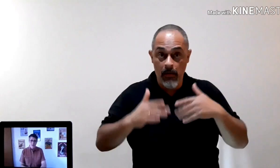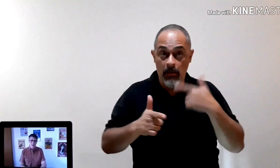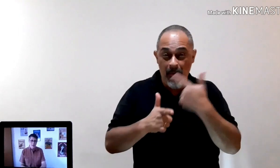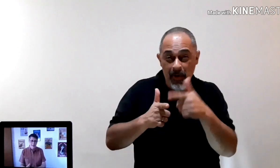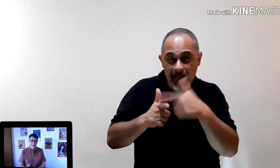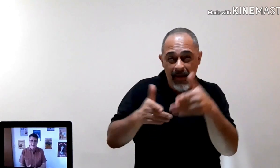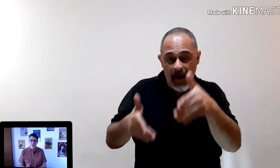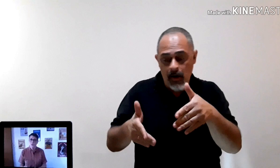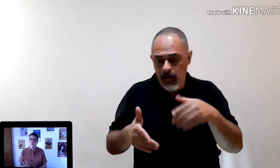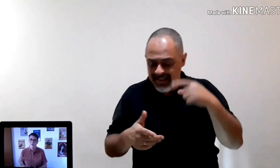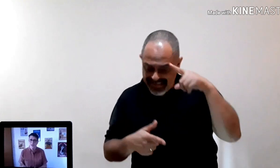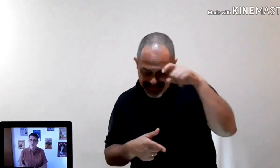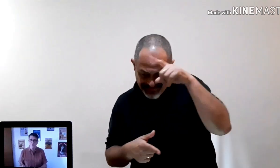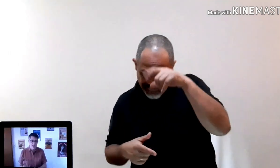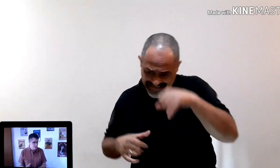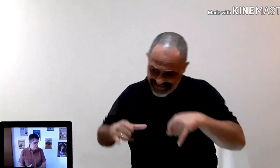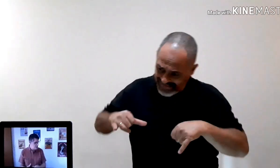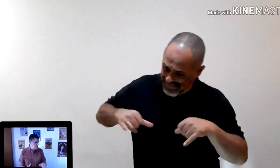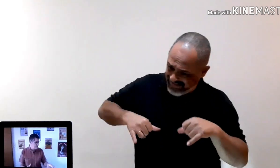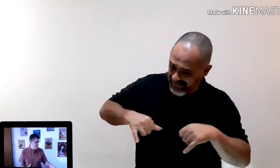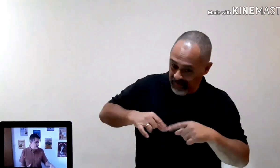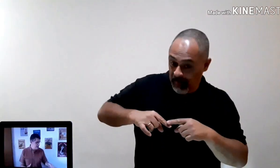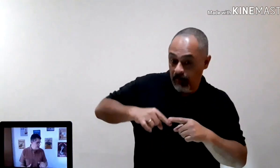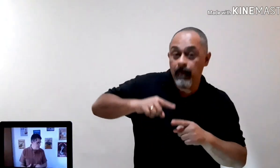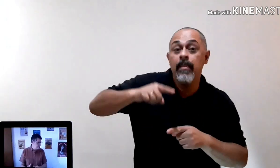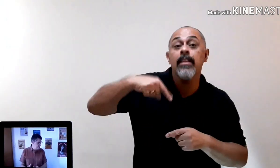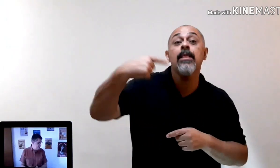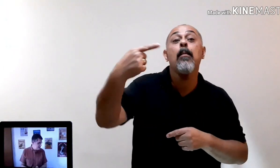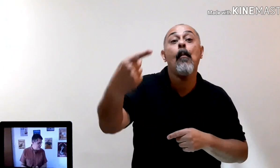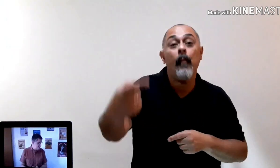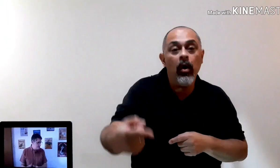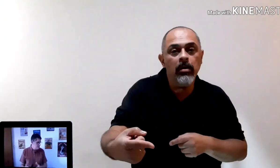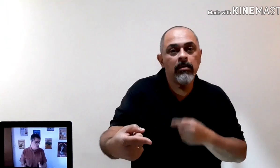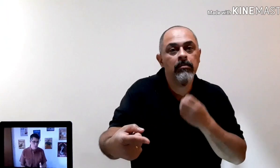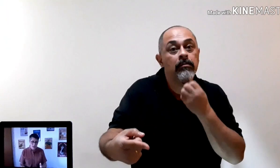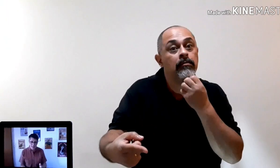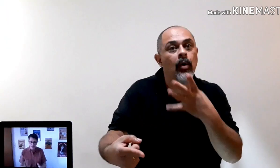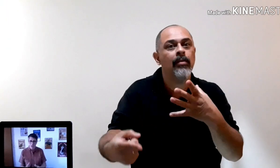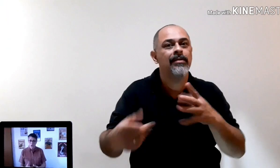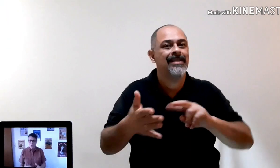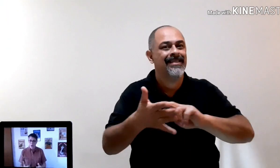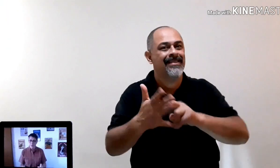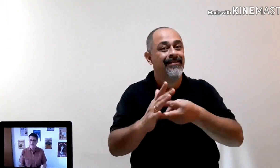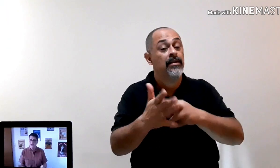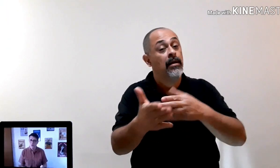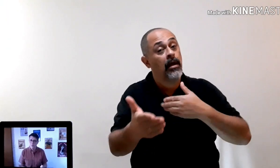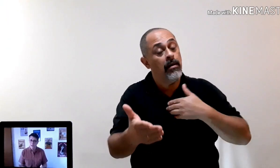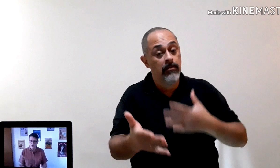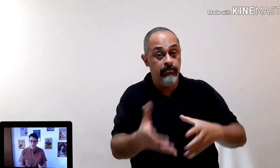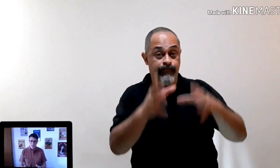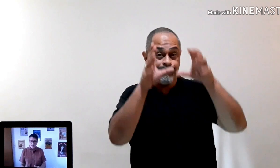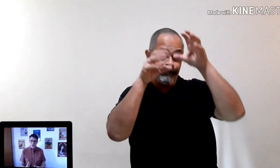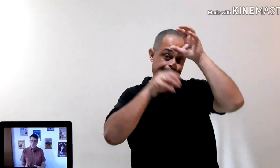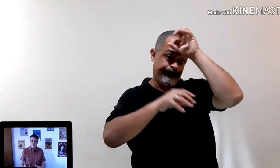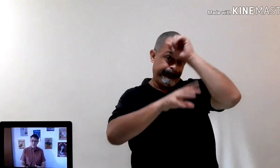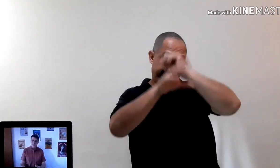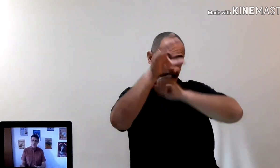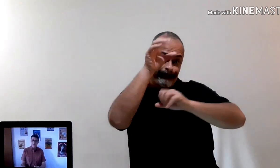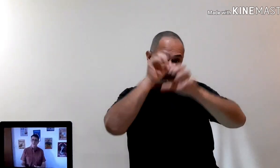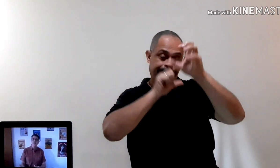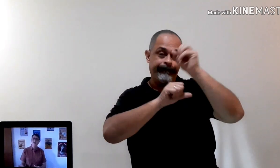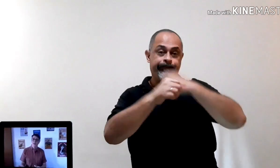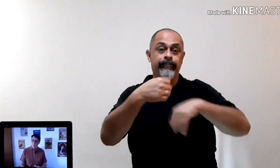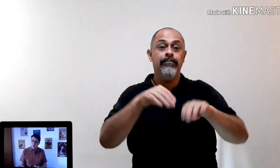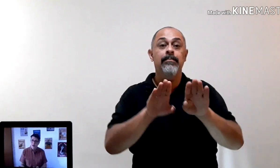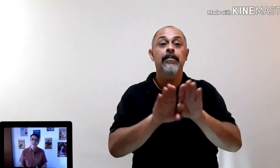nós, né? E a gente vê resultados, a gente vê aqui da perseverança, da ação completa, do aperfeiçoamento, e a gente vai